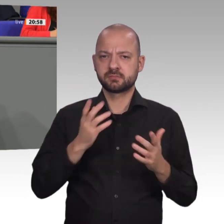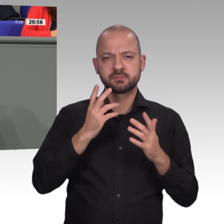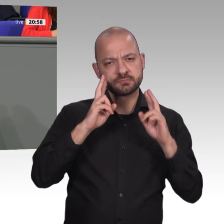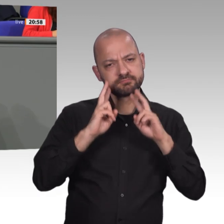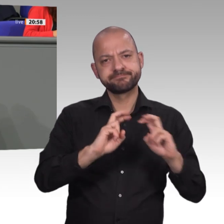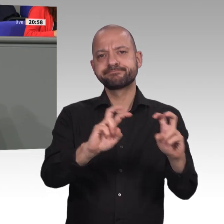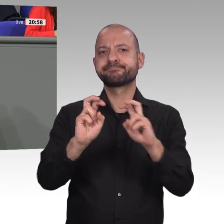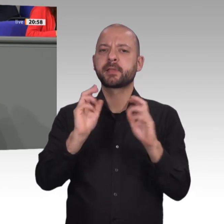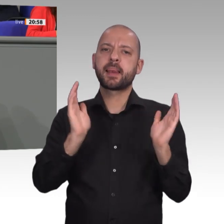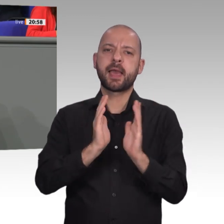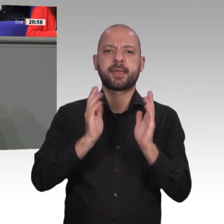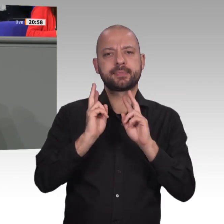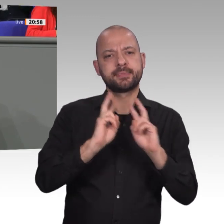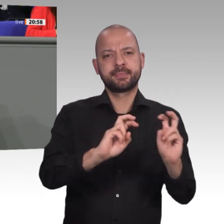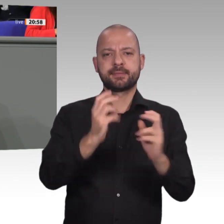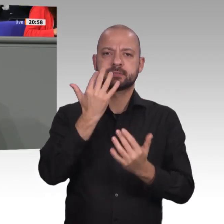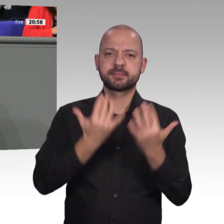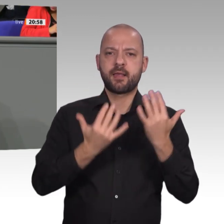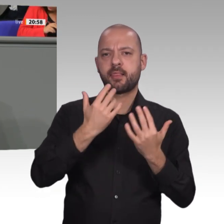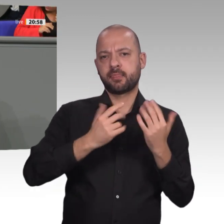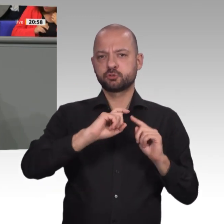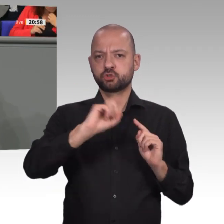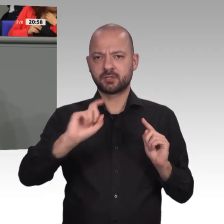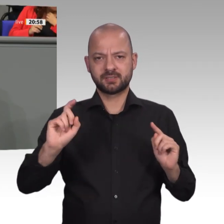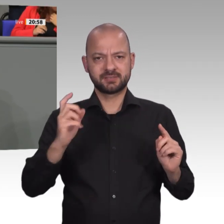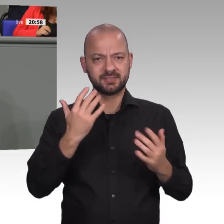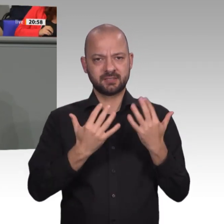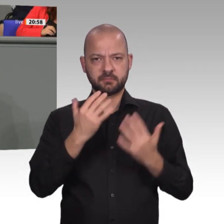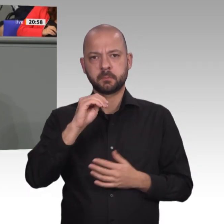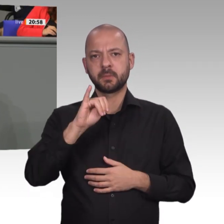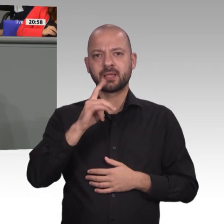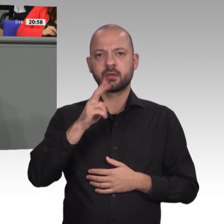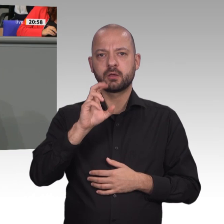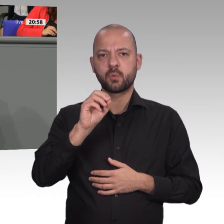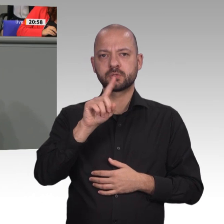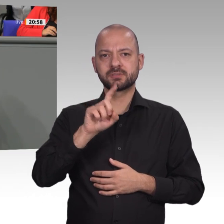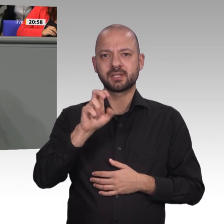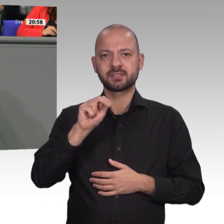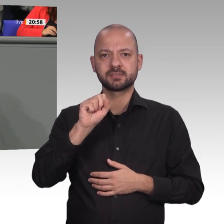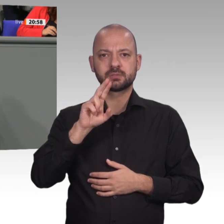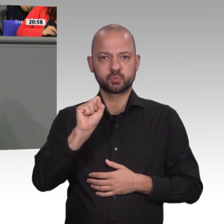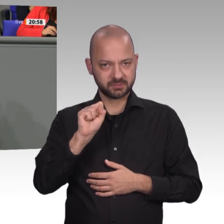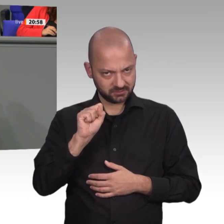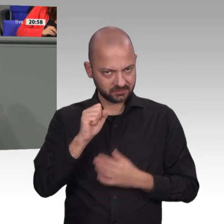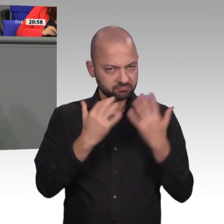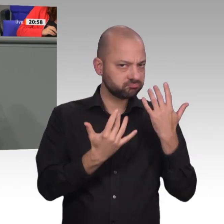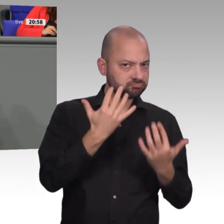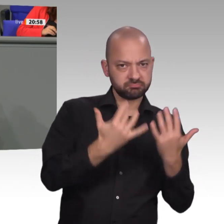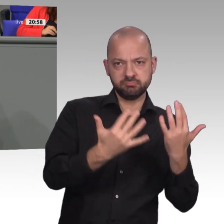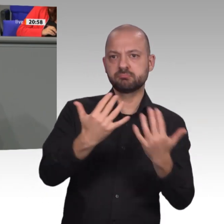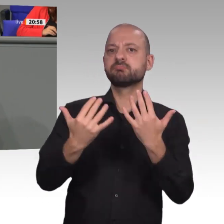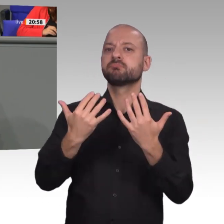zu ermöglichen, debattieren wir heute hier. Geplant ist, dass für jeden Menschen mit Behinderung zukünftig ein